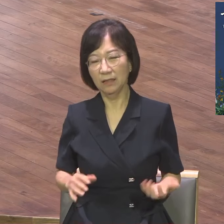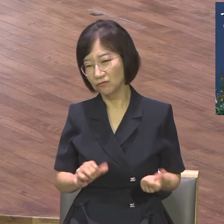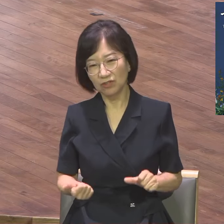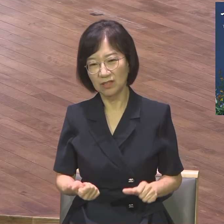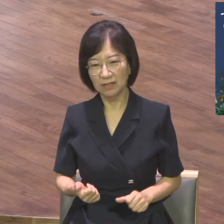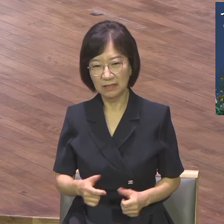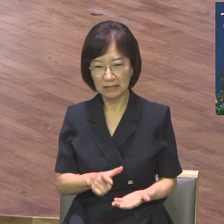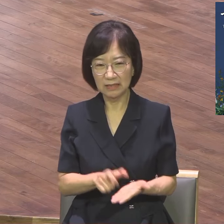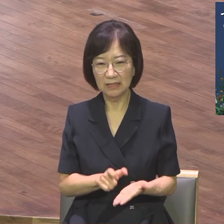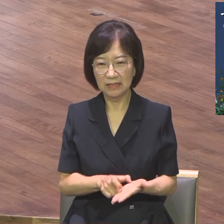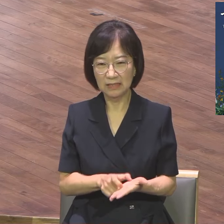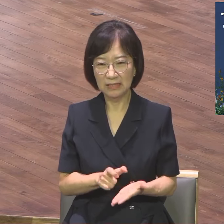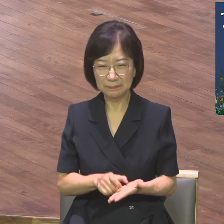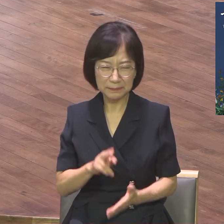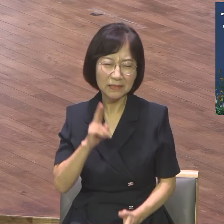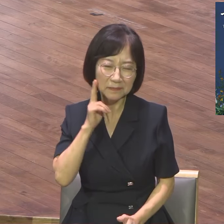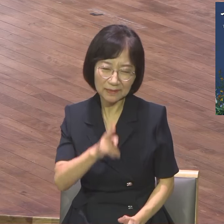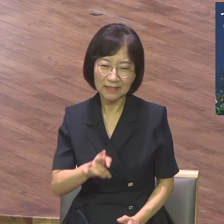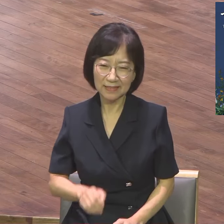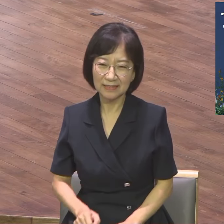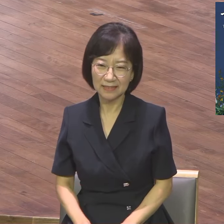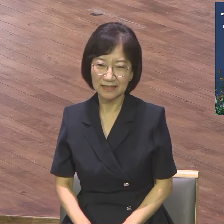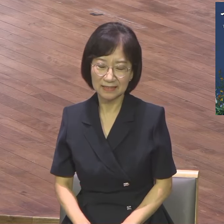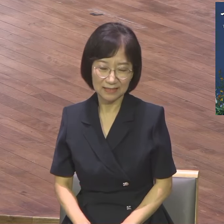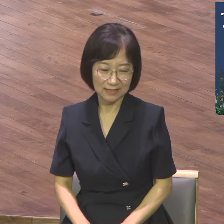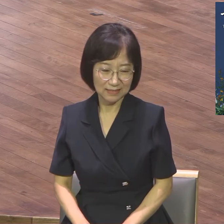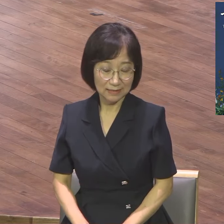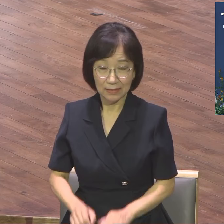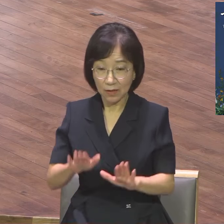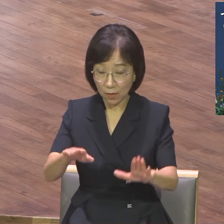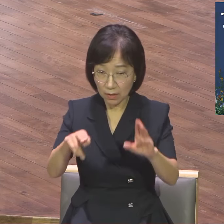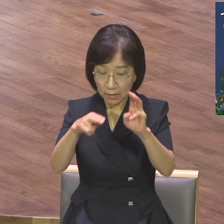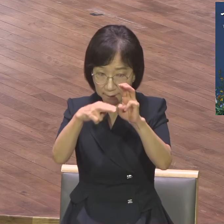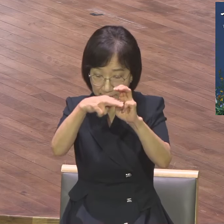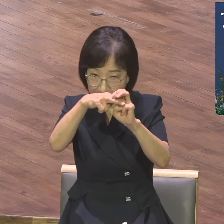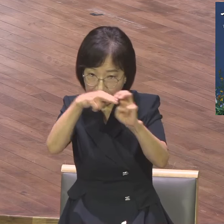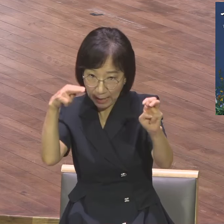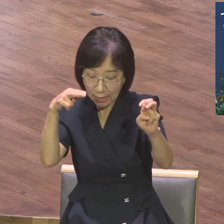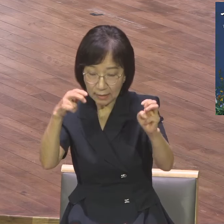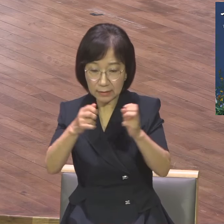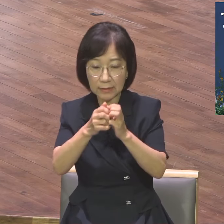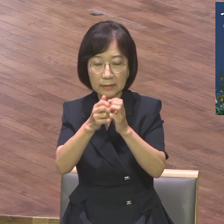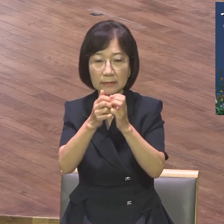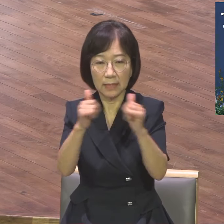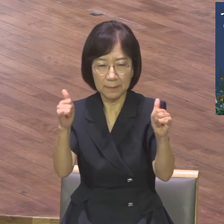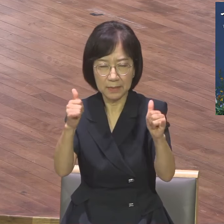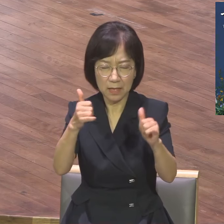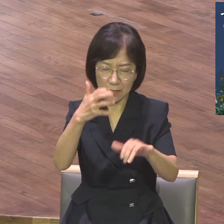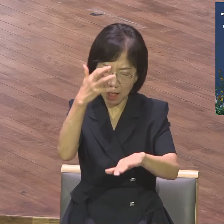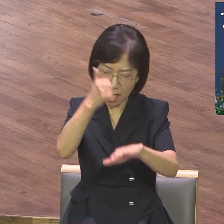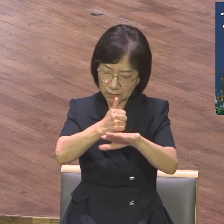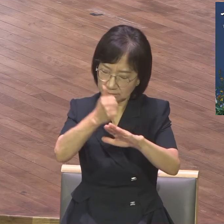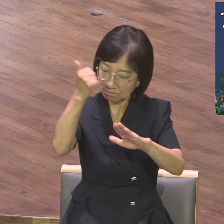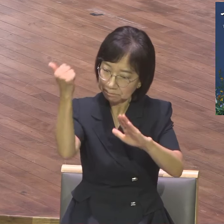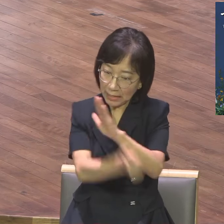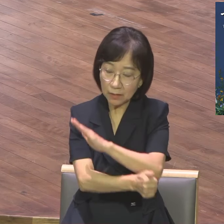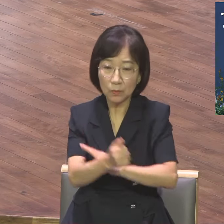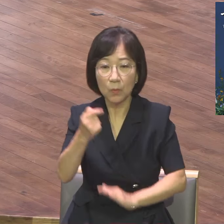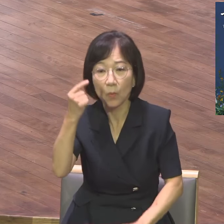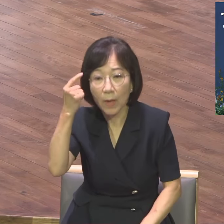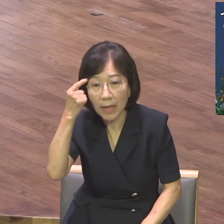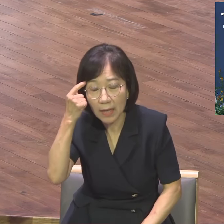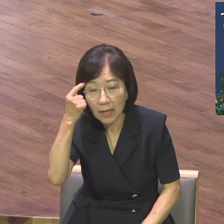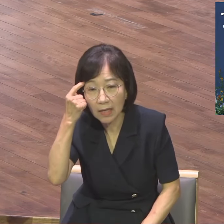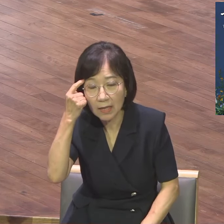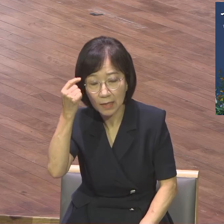우리가 여기서 잘 봐야 될 것이 뭐냐? 가룟 유다 인생이 이렇게 실패를 끝난 본질적 이유가 있어요. 그것은